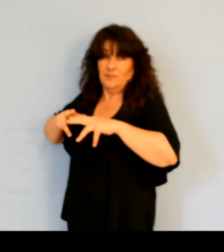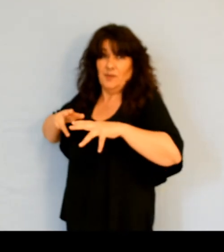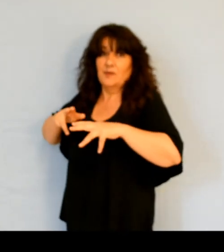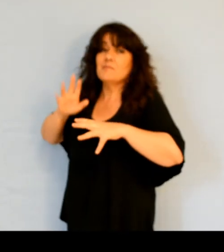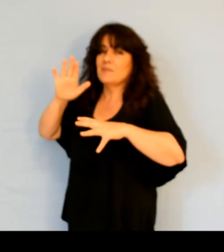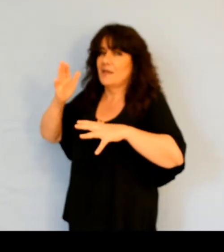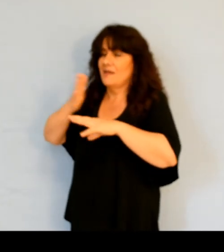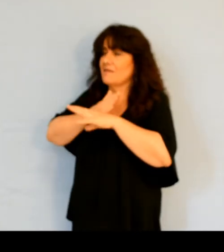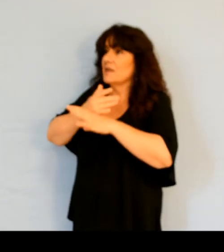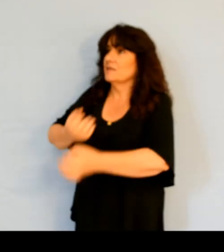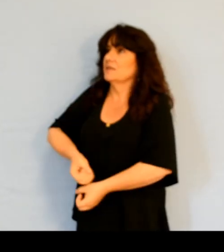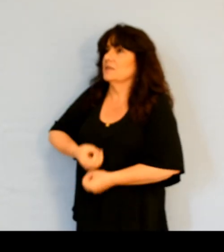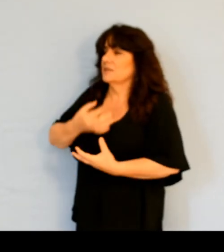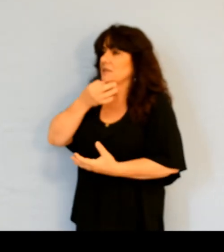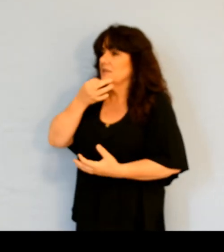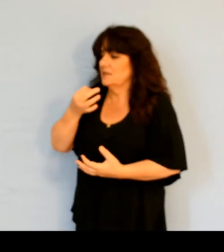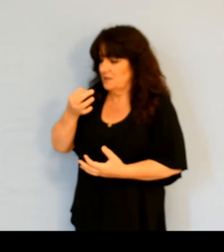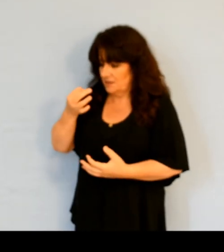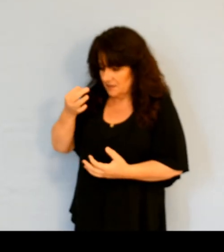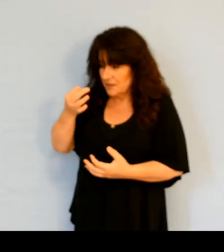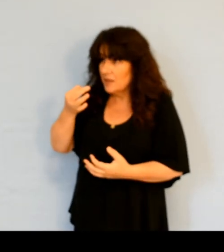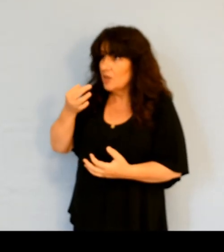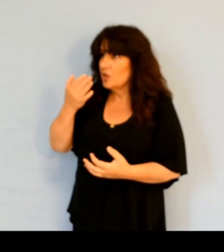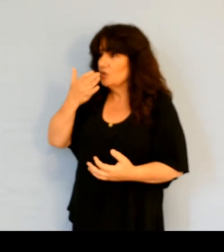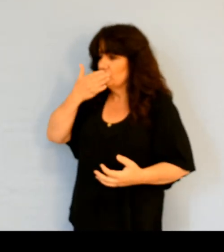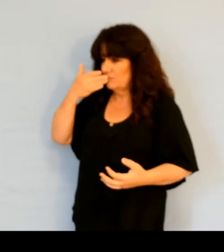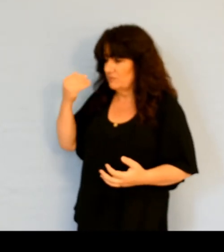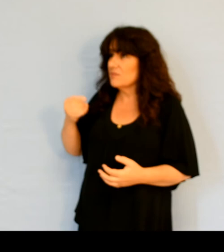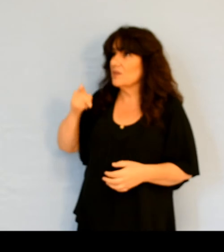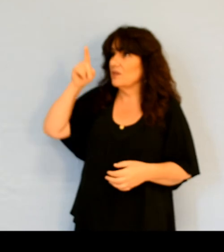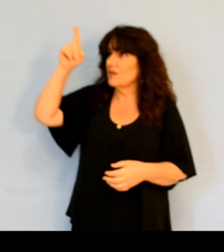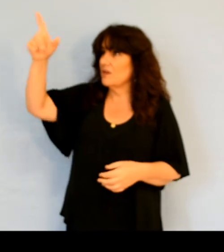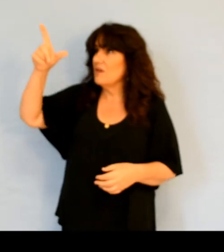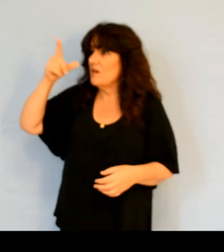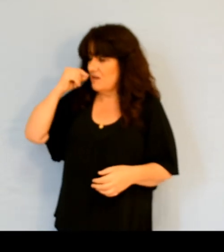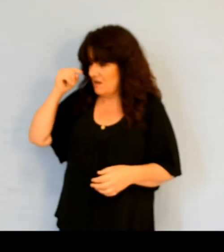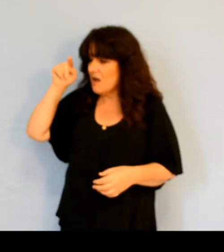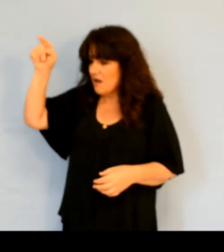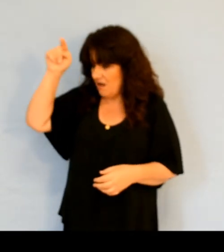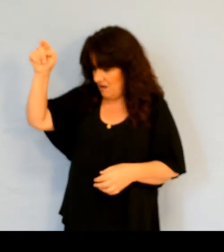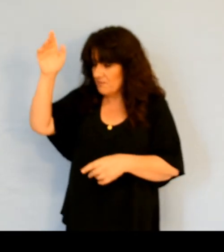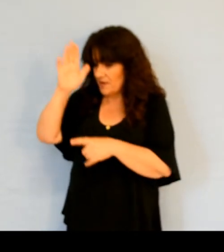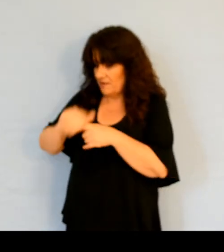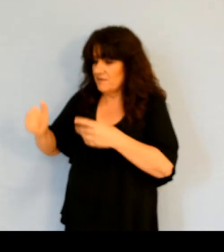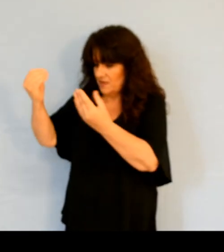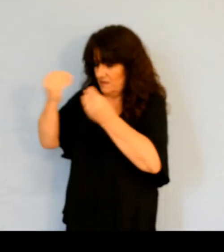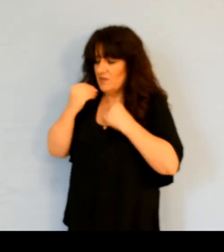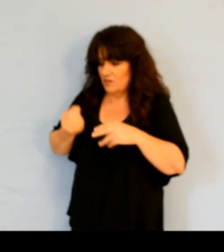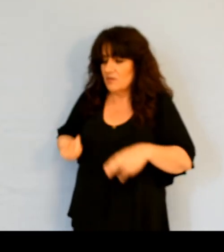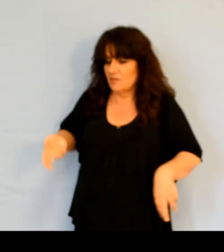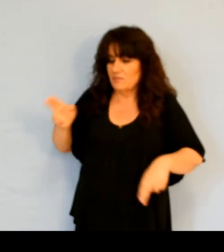« Mieux vaut mourir par la main des hommes quand on attend la résurrection promise par Dieu,